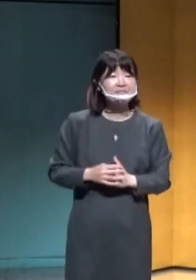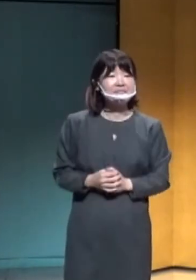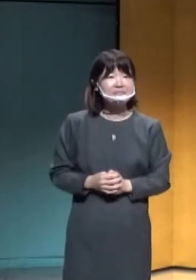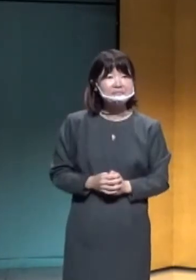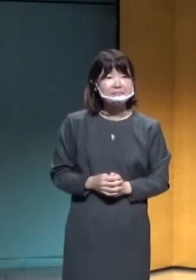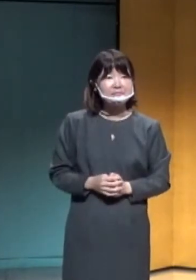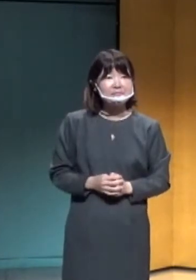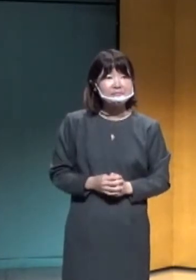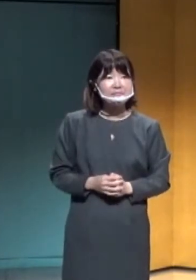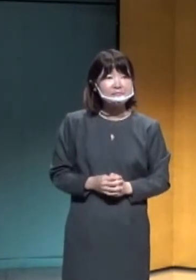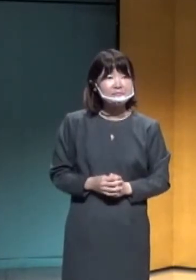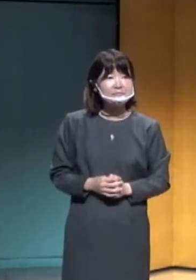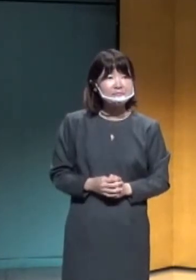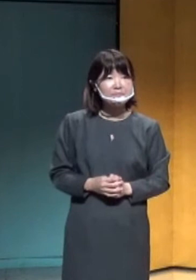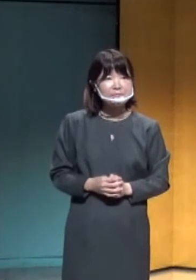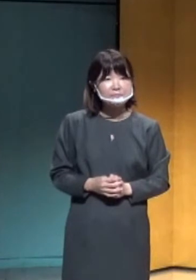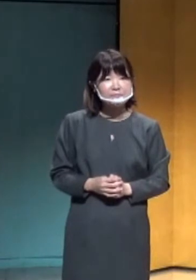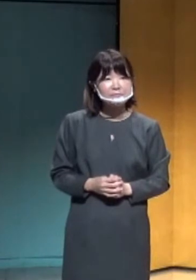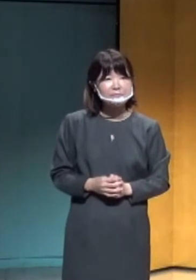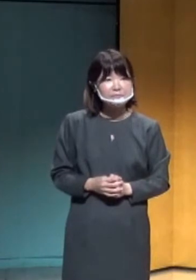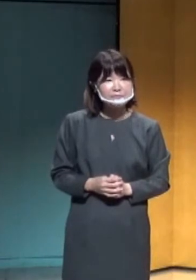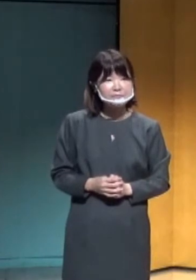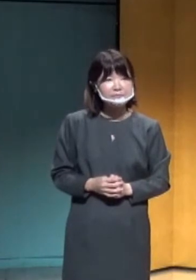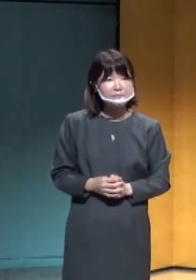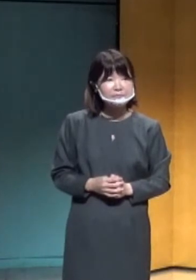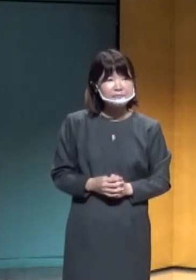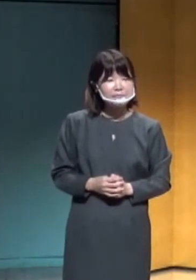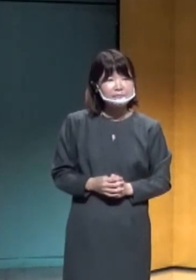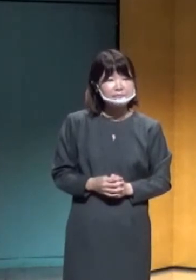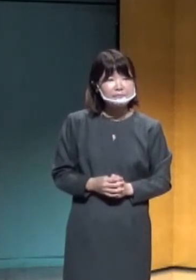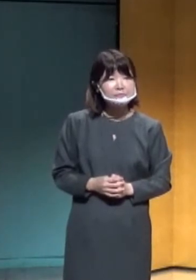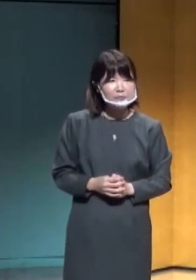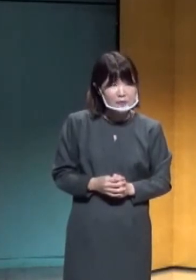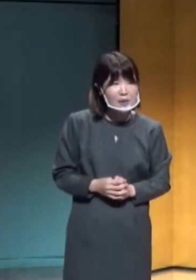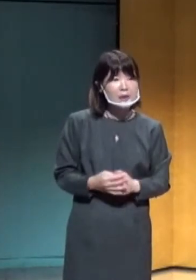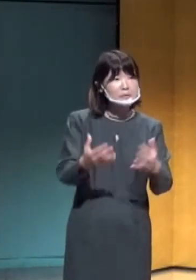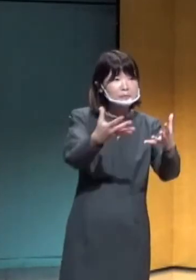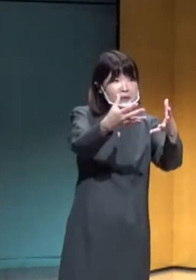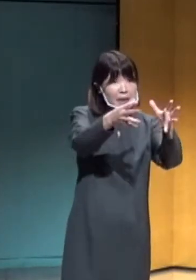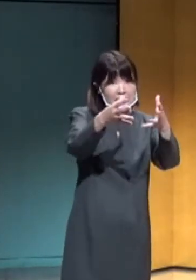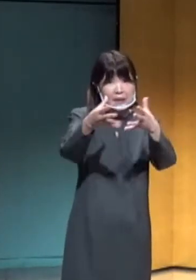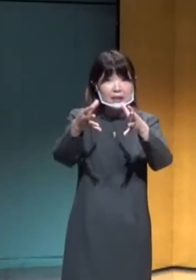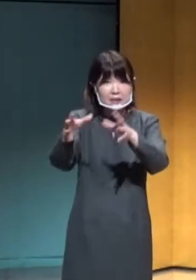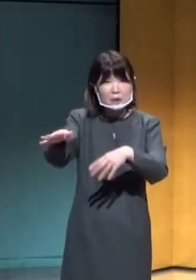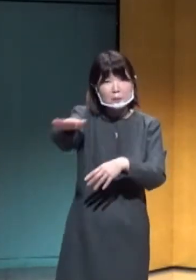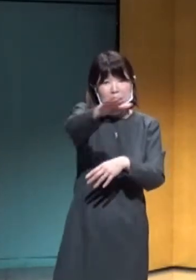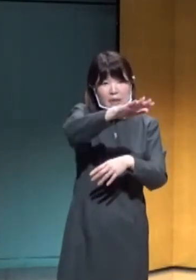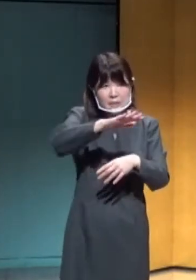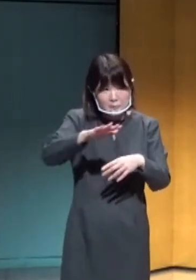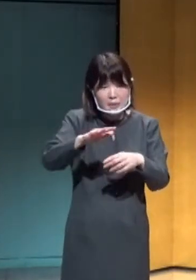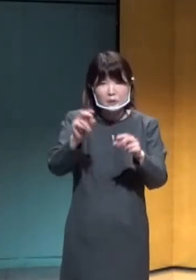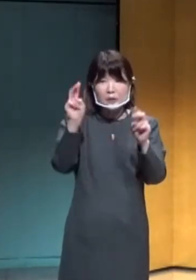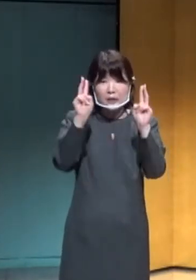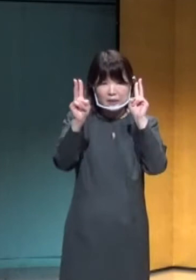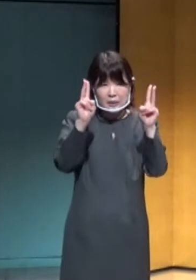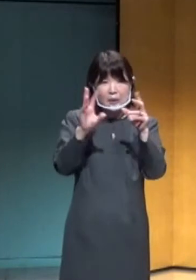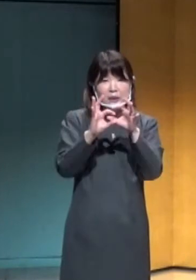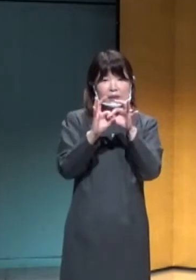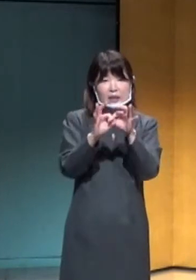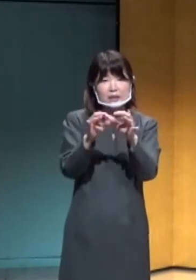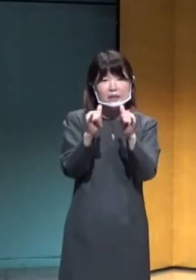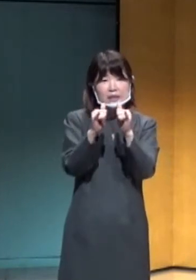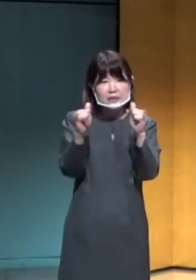また何よりも、市内各団体の皆様、そしてまた企業関係者の皆様におきまし